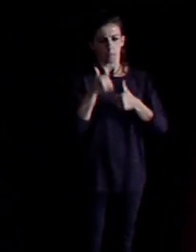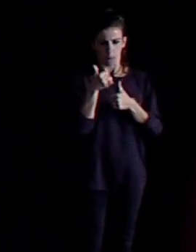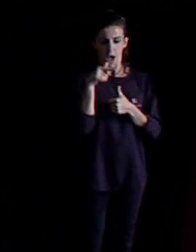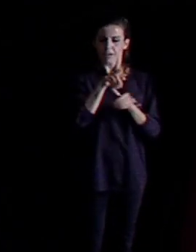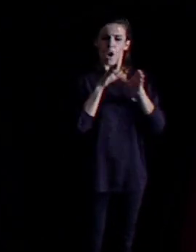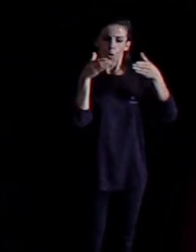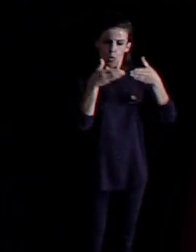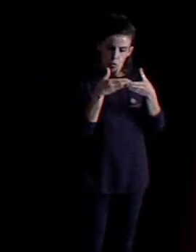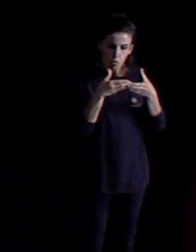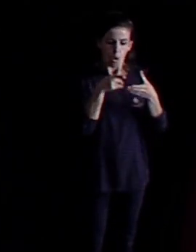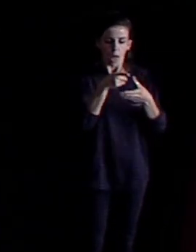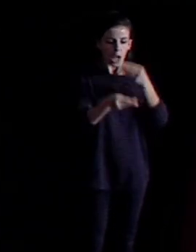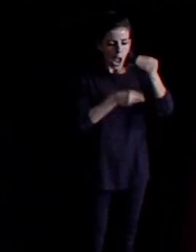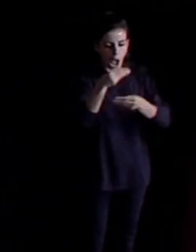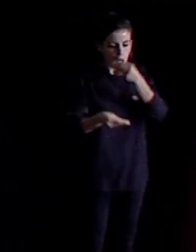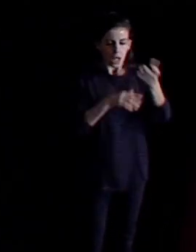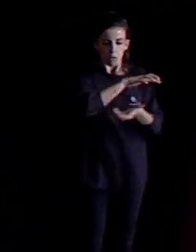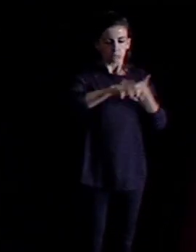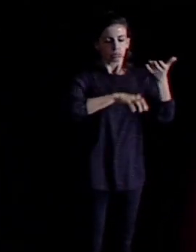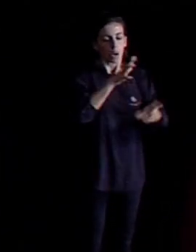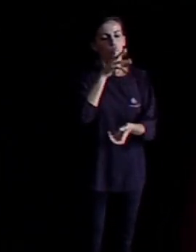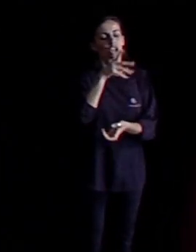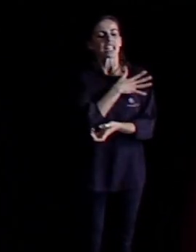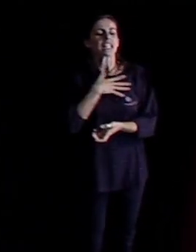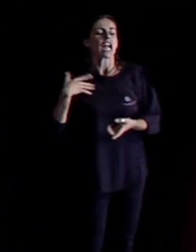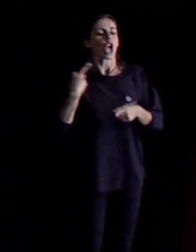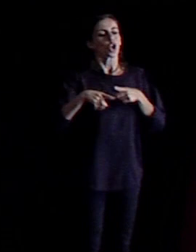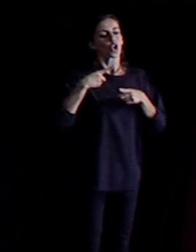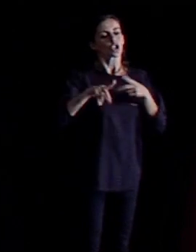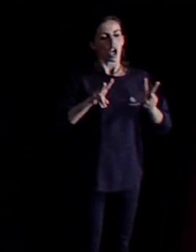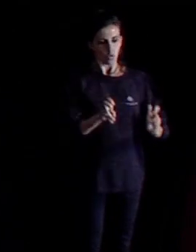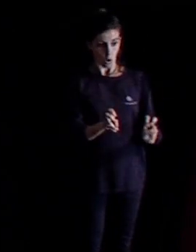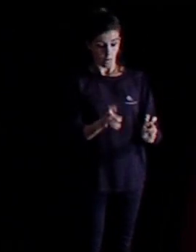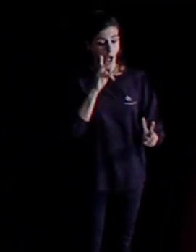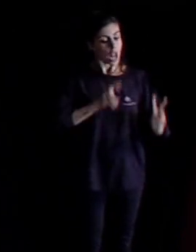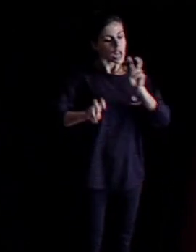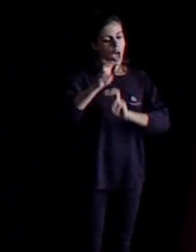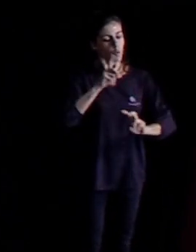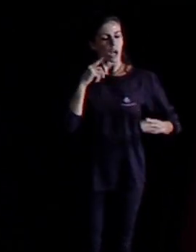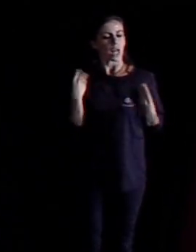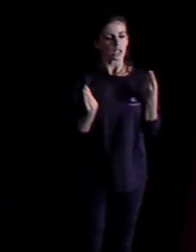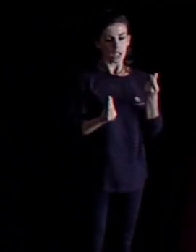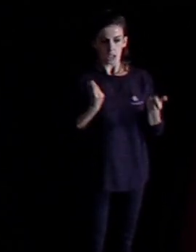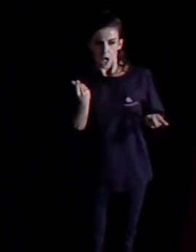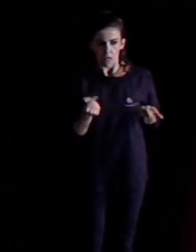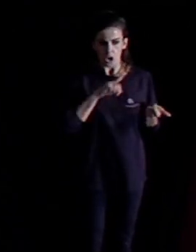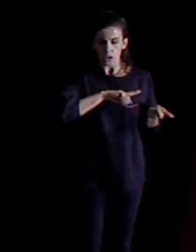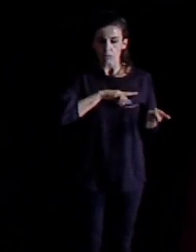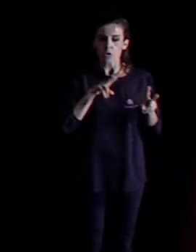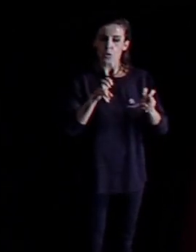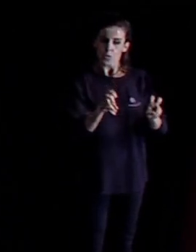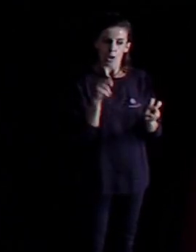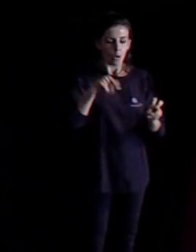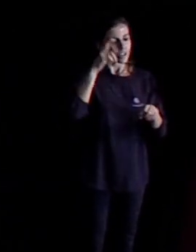ese grupo de perpetradores que buscan novedad? El buscar novedad, la búsqueda de sensaciones y búsqueda de novedades, es